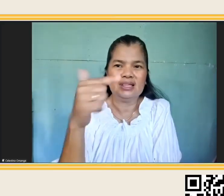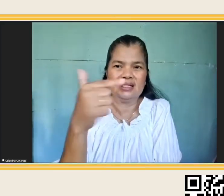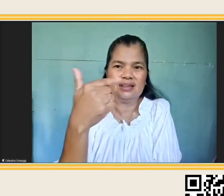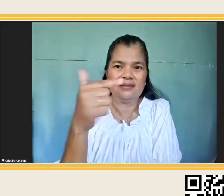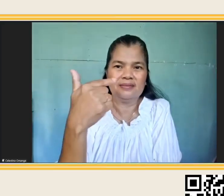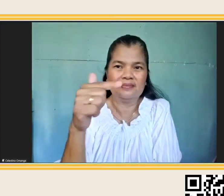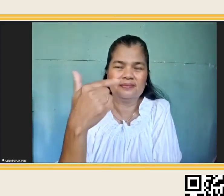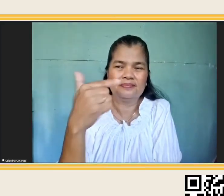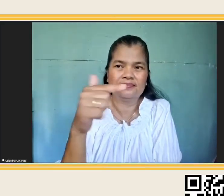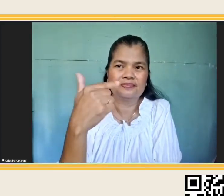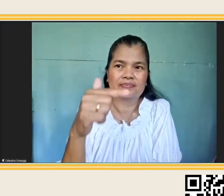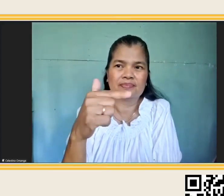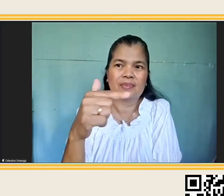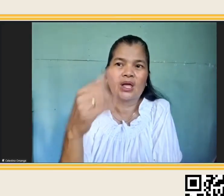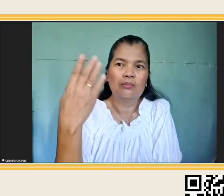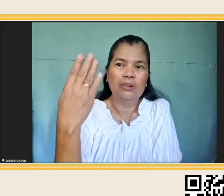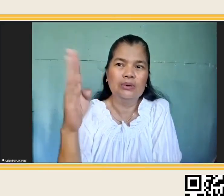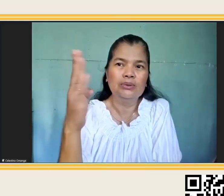Green.